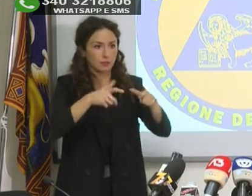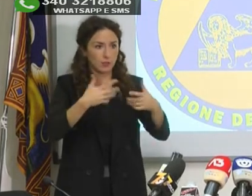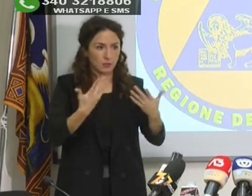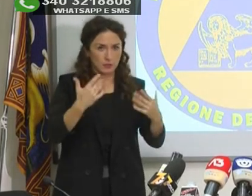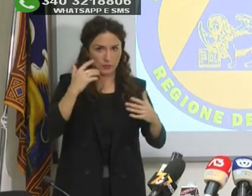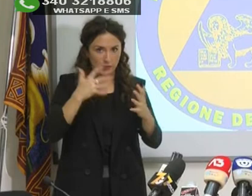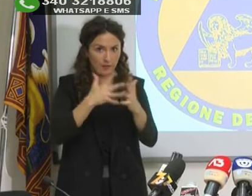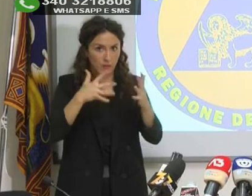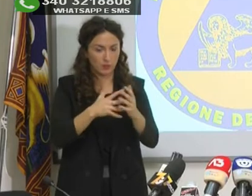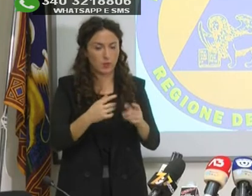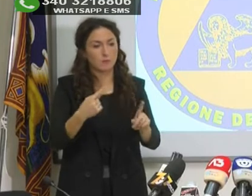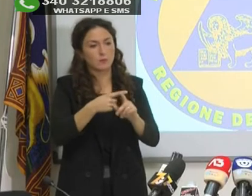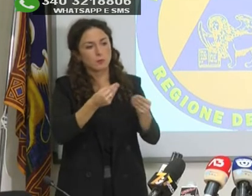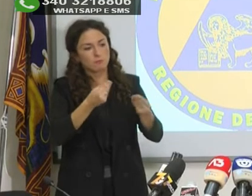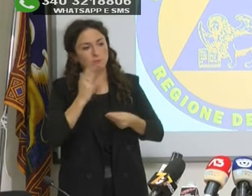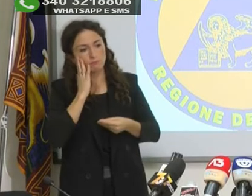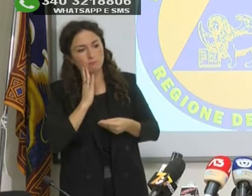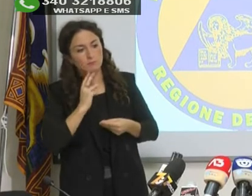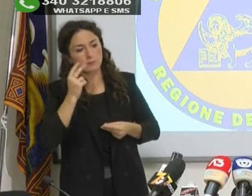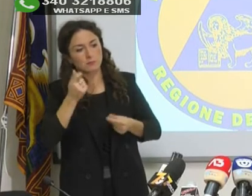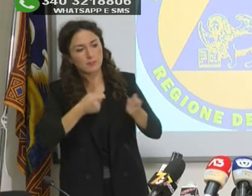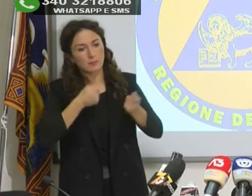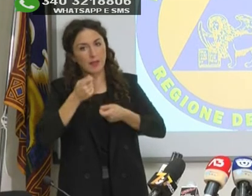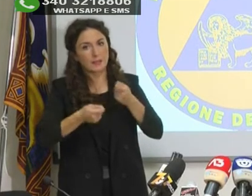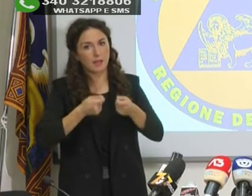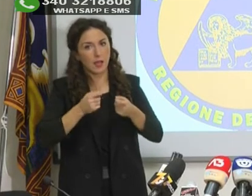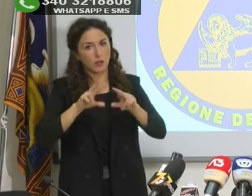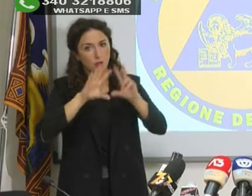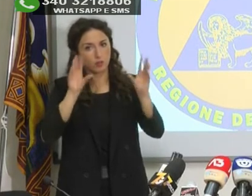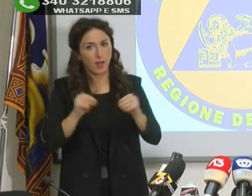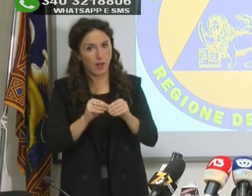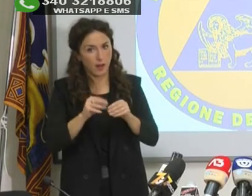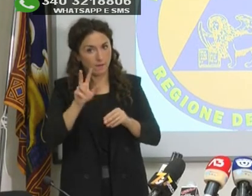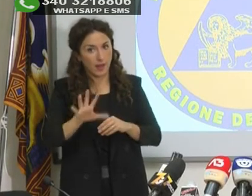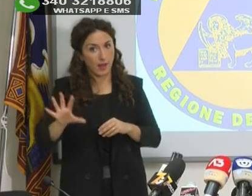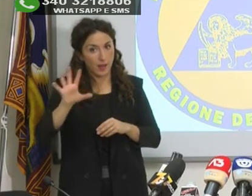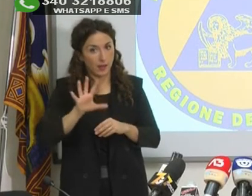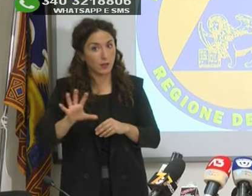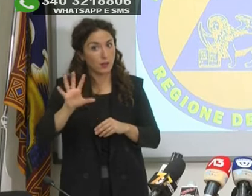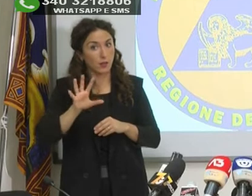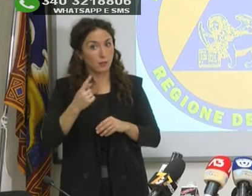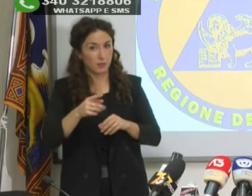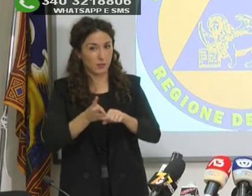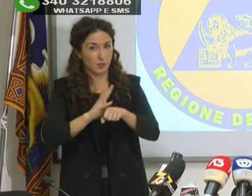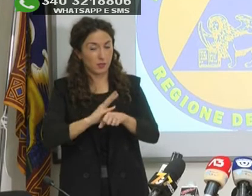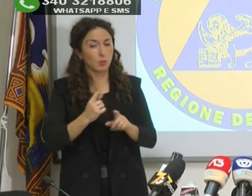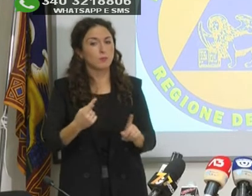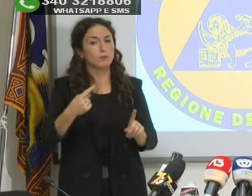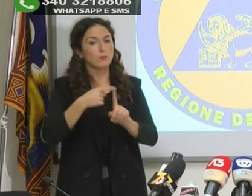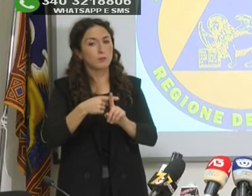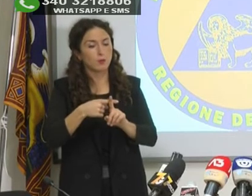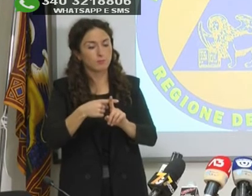E poi se mi può ricordare la spesa complessiva per la Regione Veneto dell'emergenza Covid e, come dicevamo